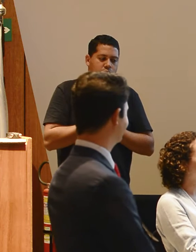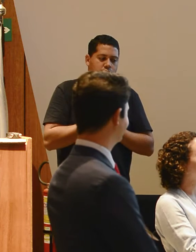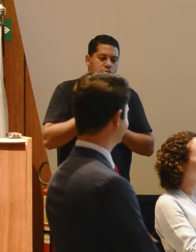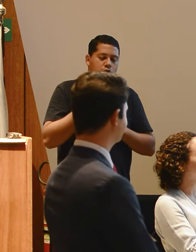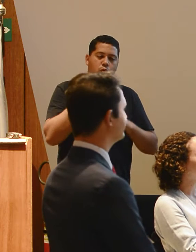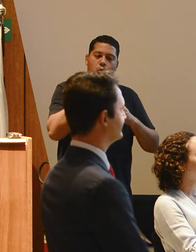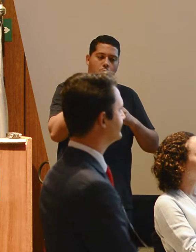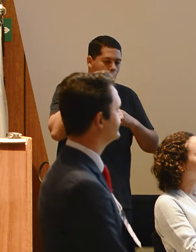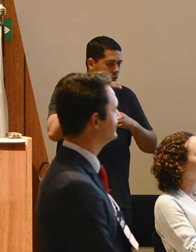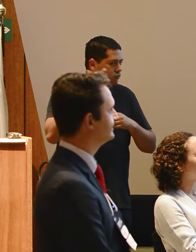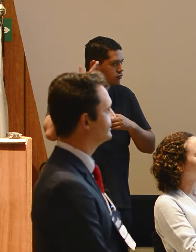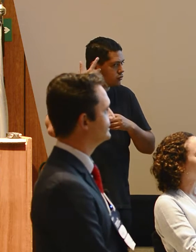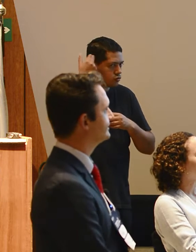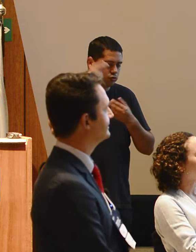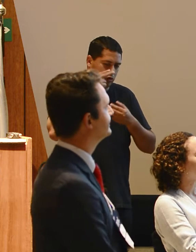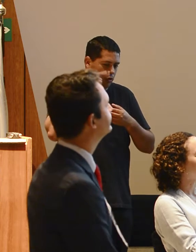procedimento cirúrgico.